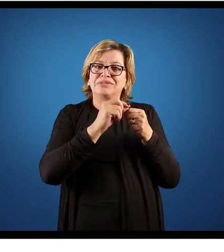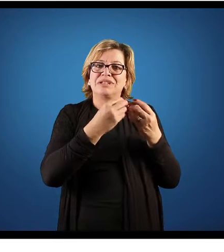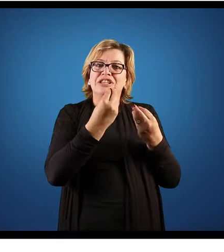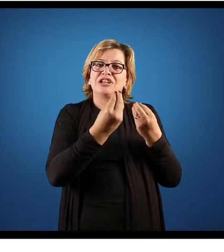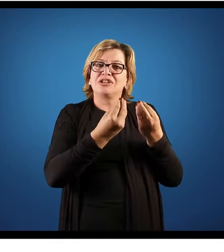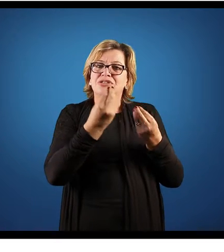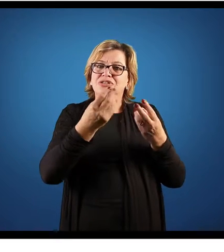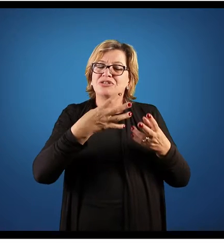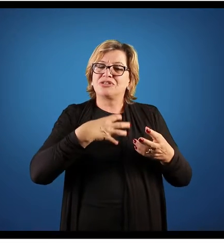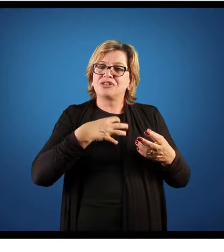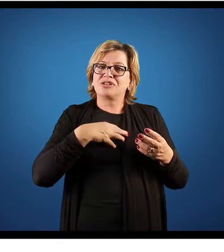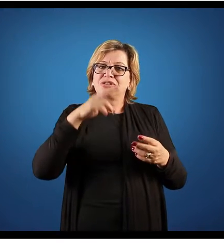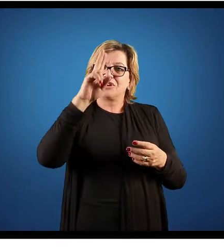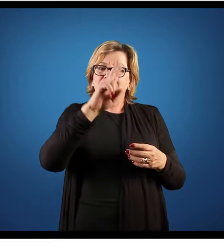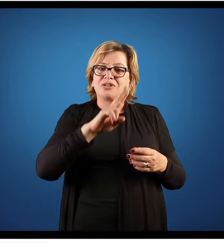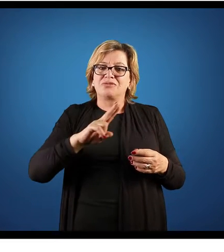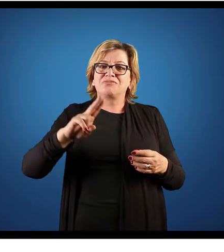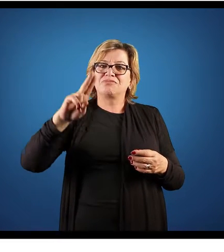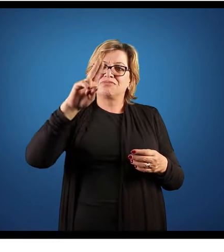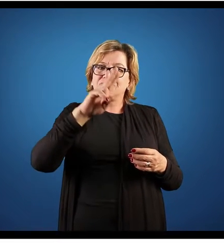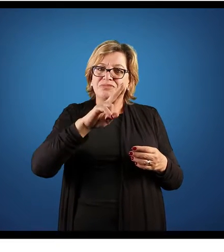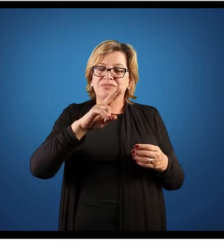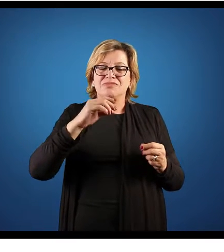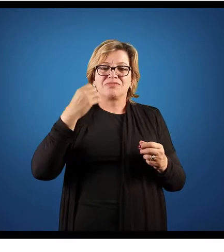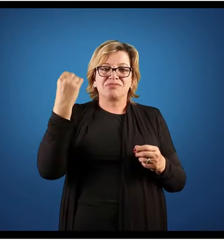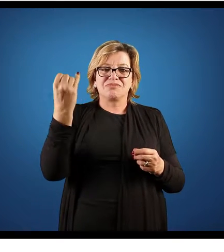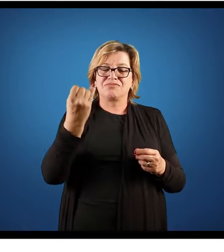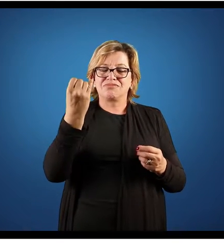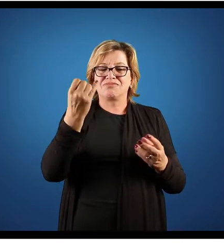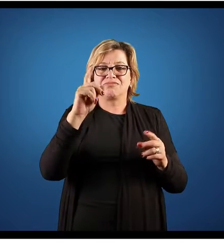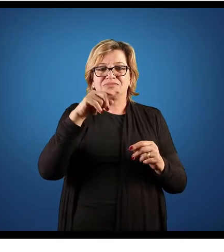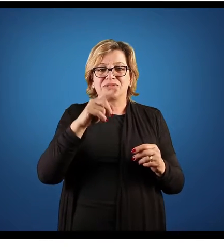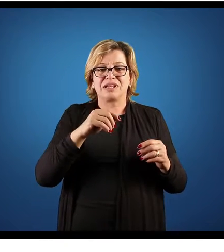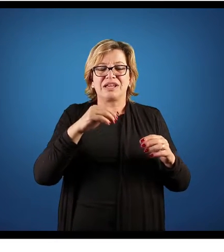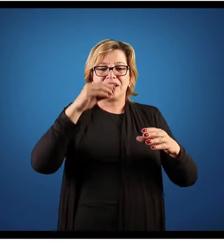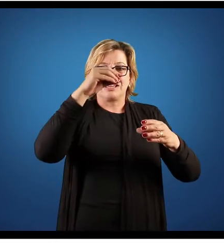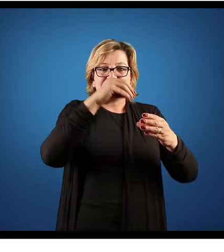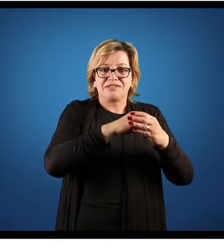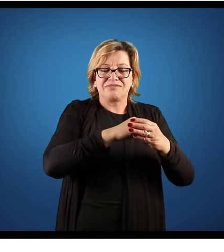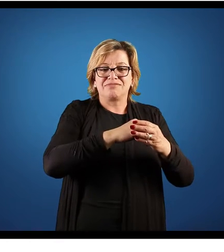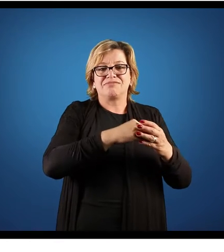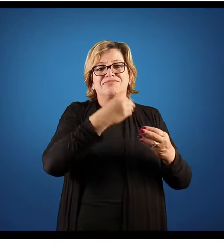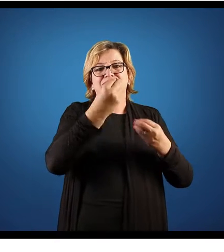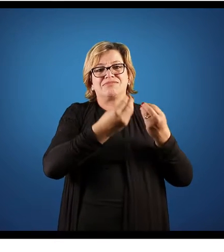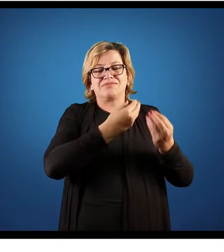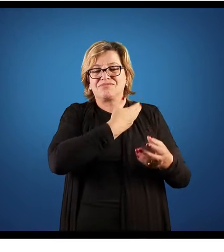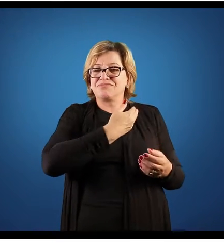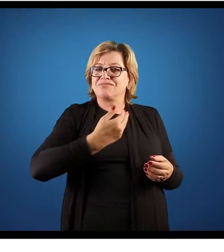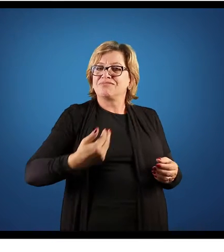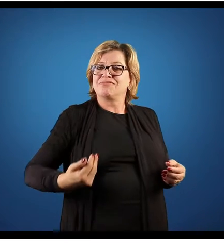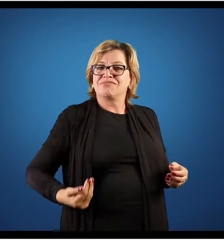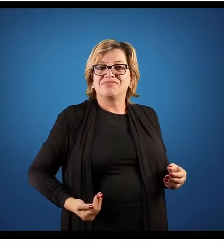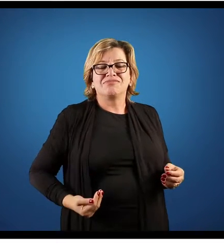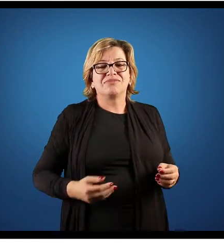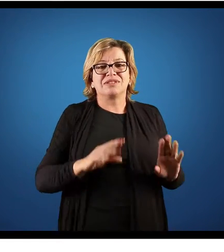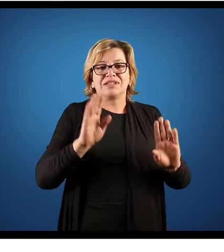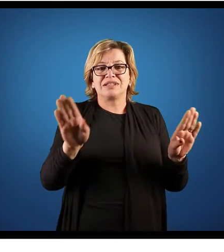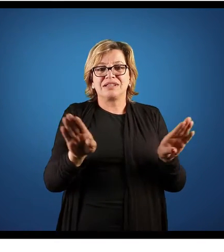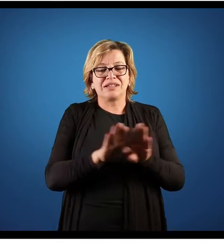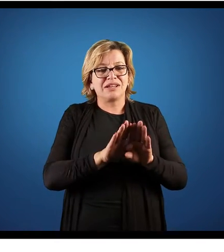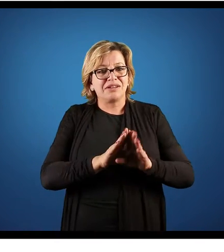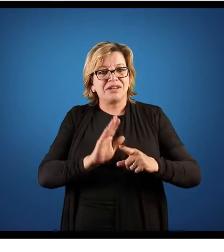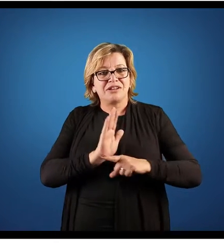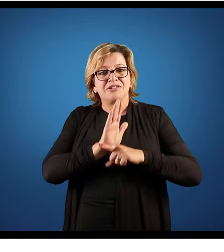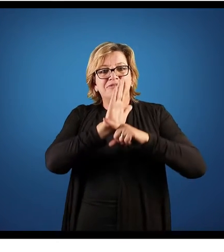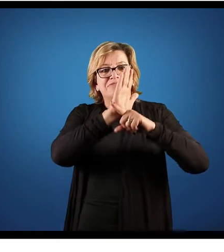seja trabalhada em uma forma bastante interessante dentro das organizações é principalmente as organizações públicas e que atendam os anseios